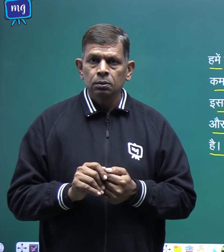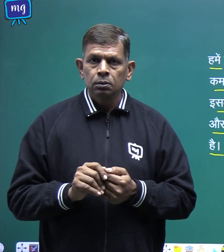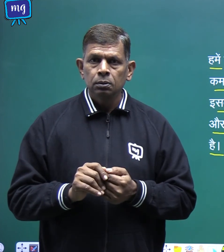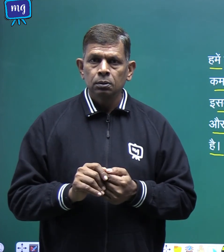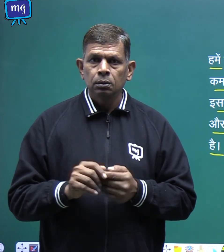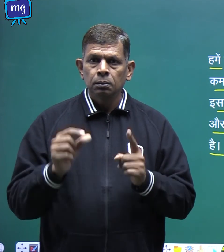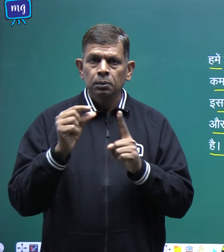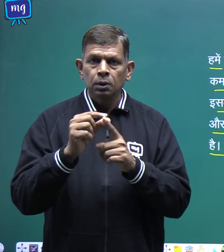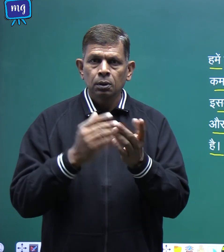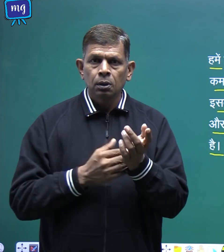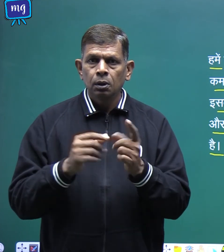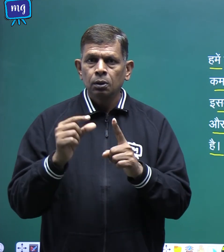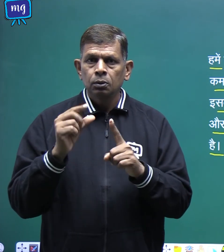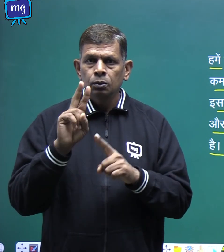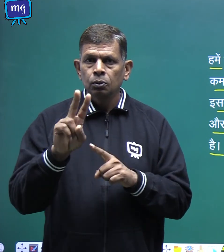भाग दो में